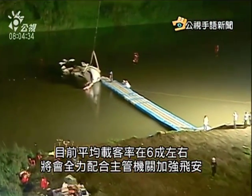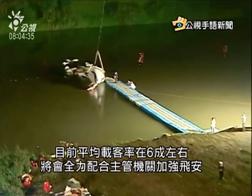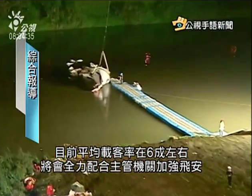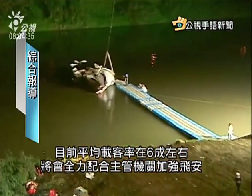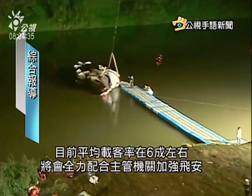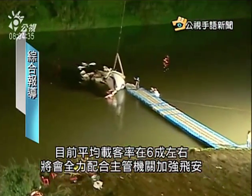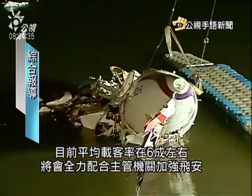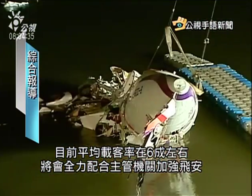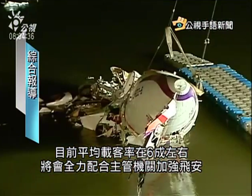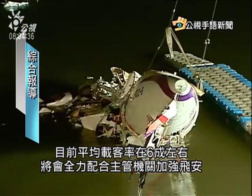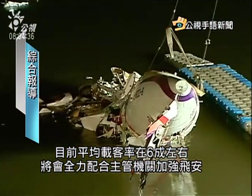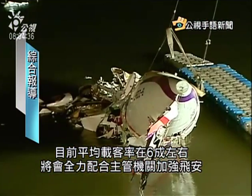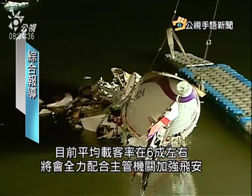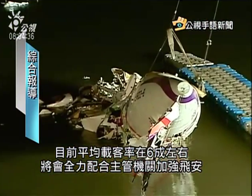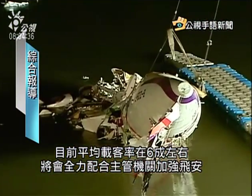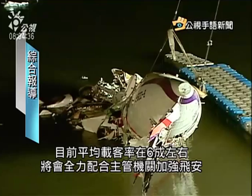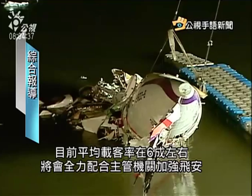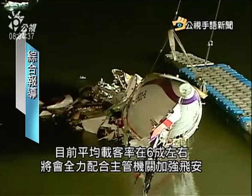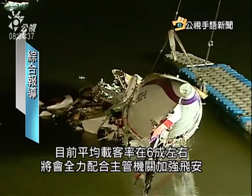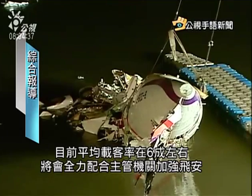机关加强飞安。记者综合报道。